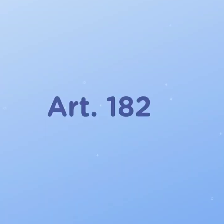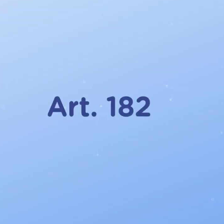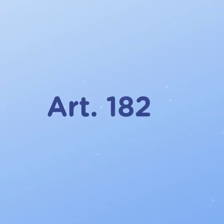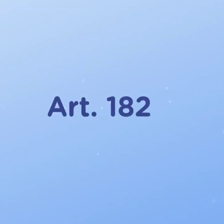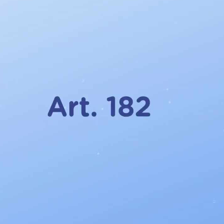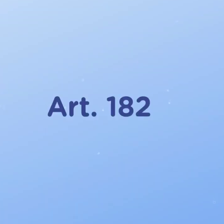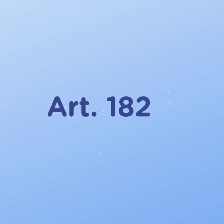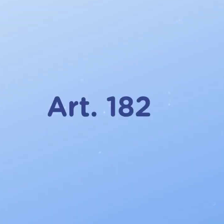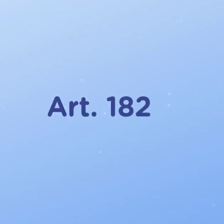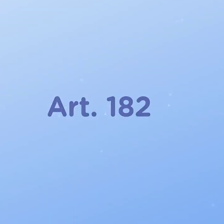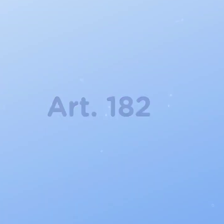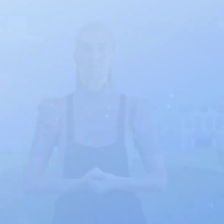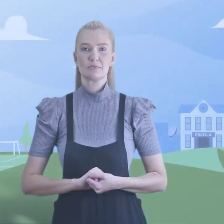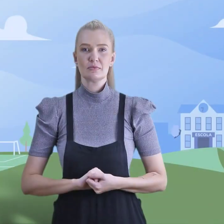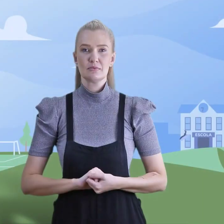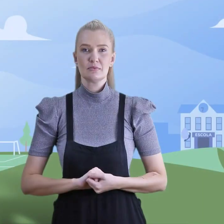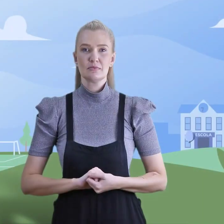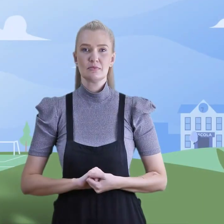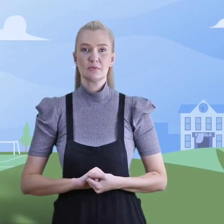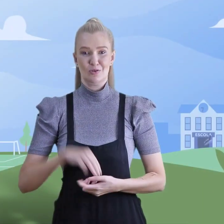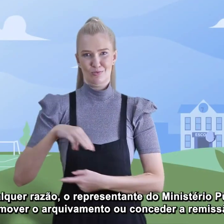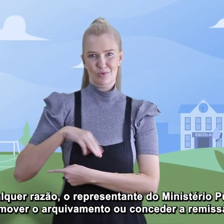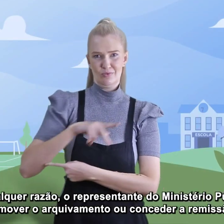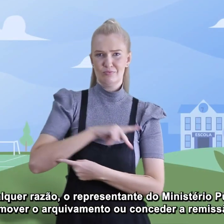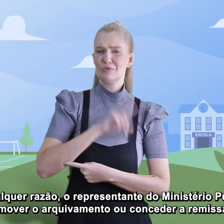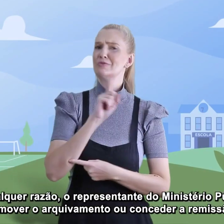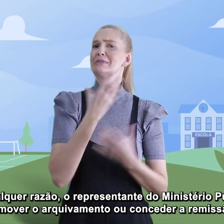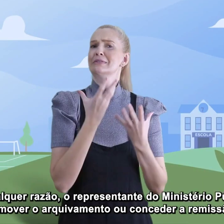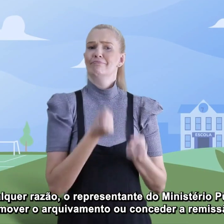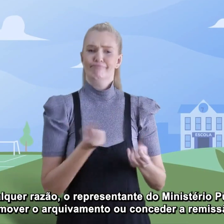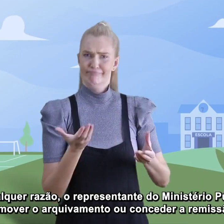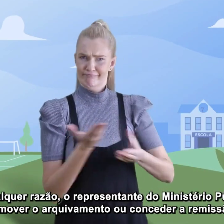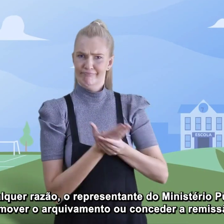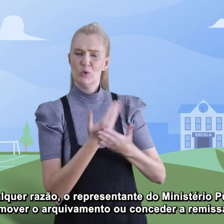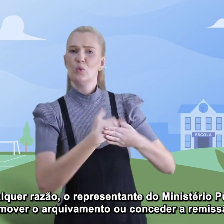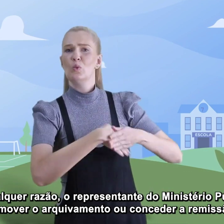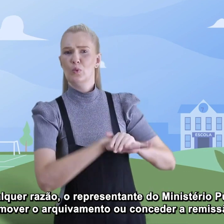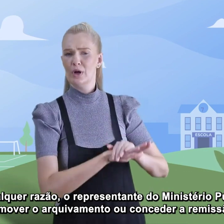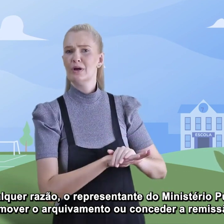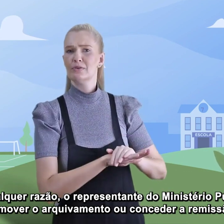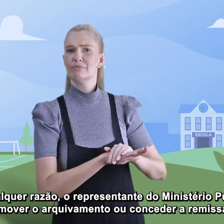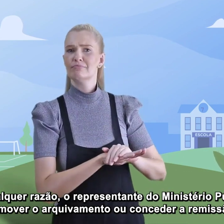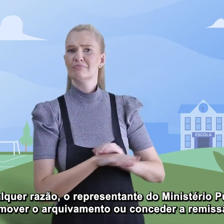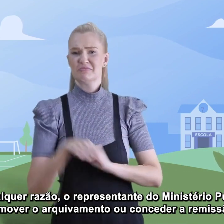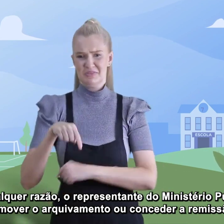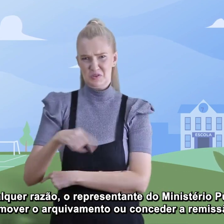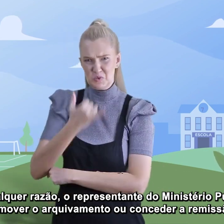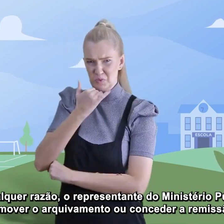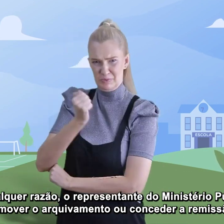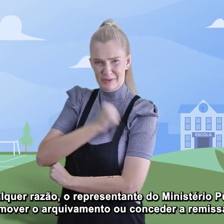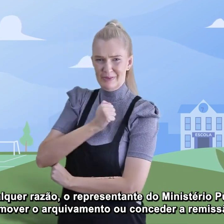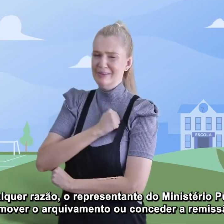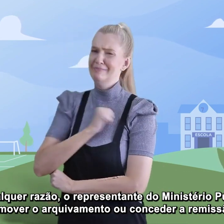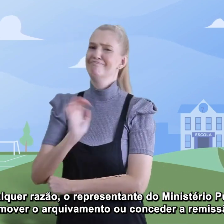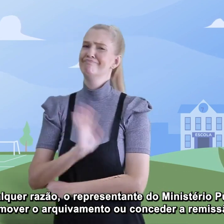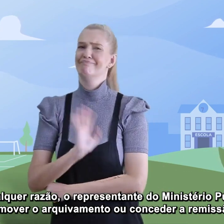Artigo 182. Se, por qualquer razão, o representante do Ministério Público não promover o arquivamento ou